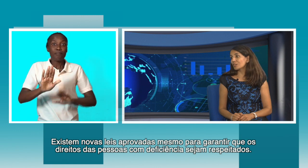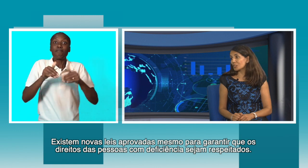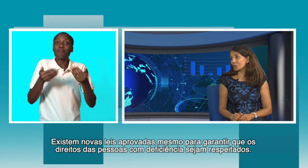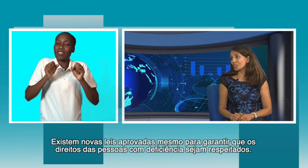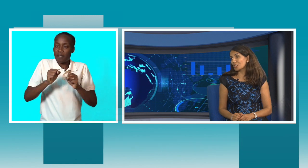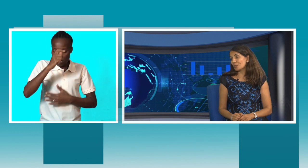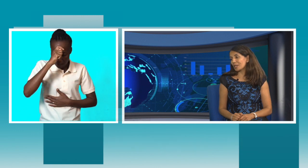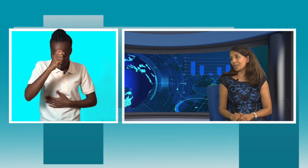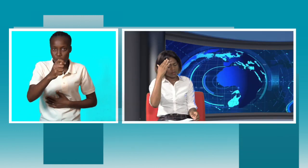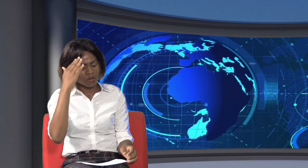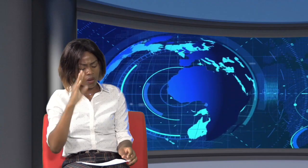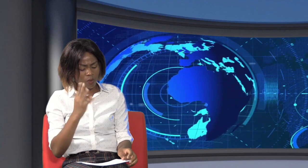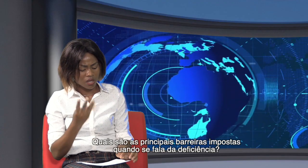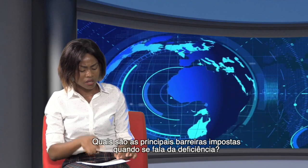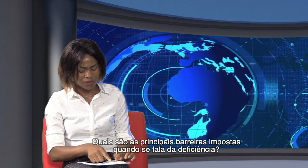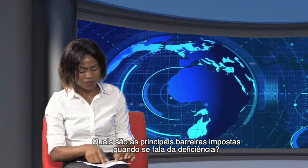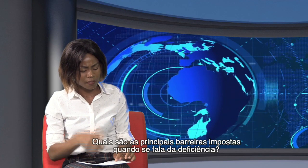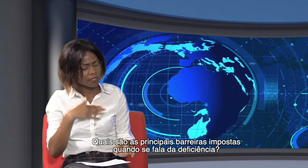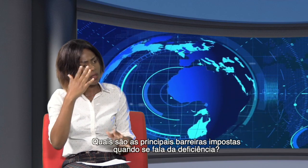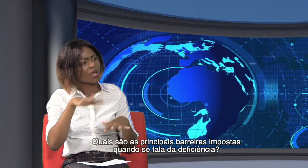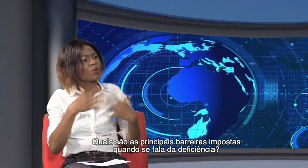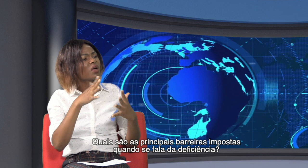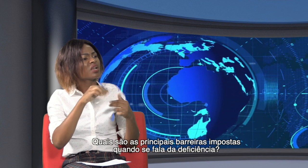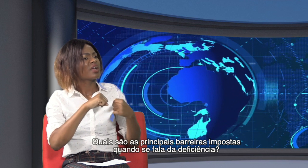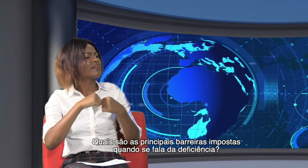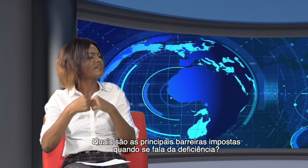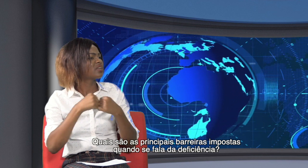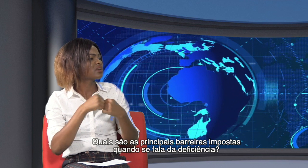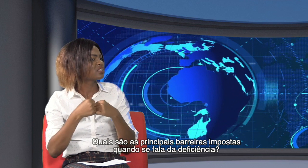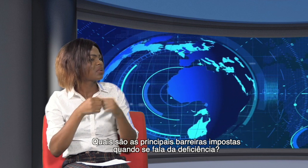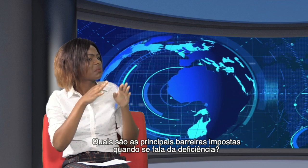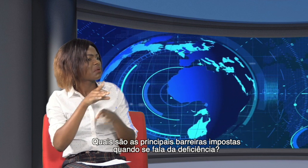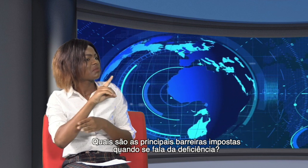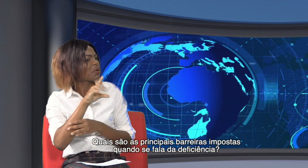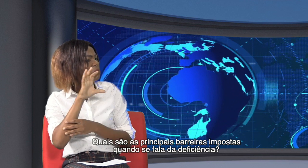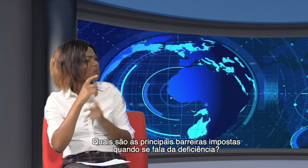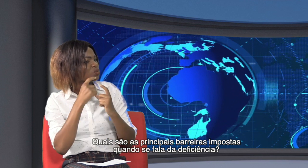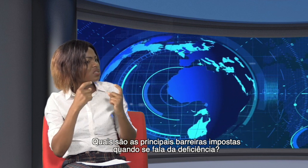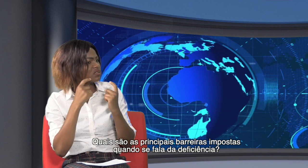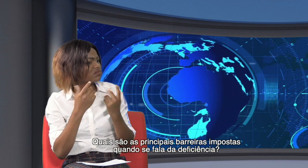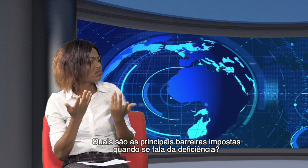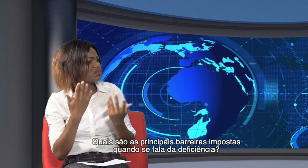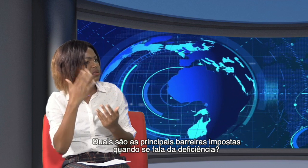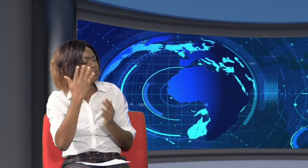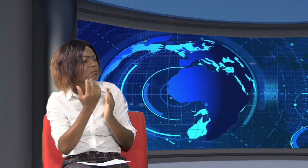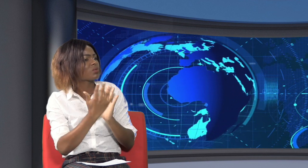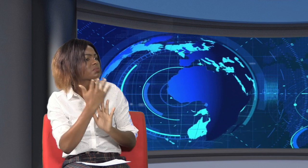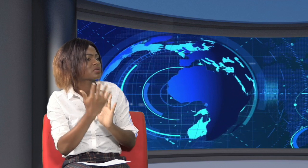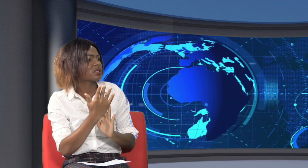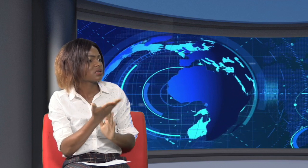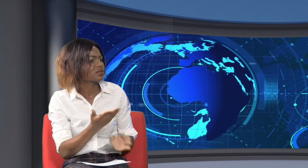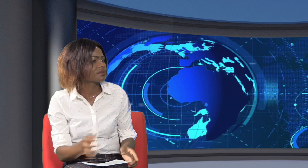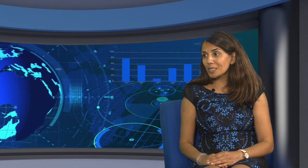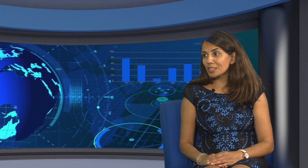sejam respeitados. Quais são as principais barreiras impostas quando se fala da deficiência?